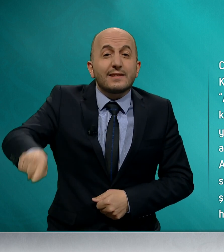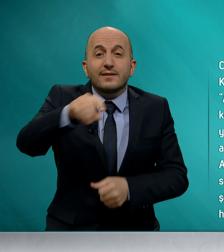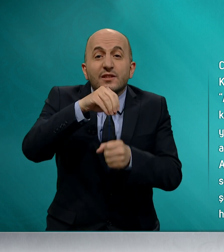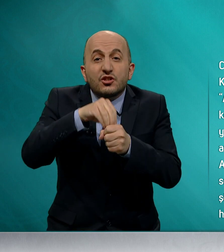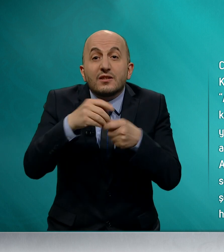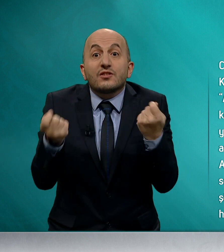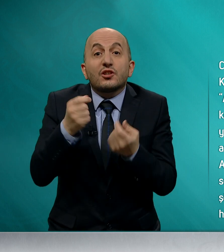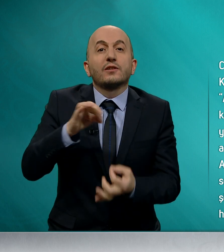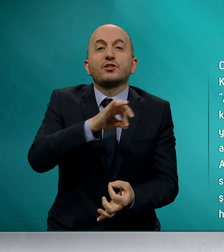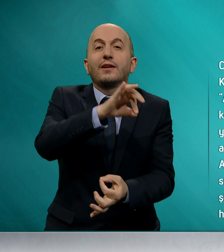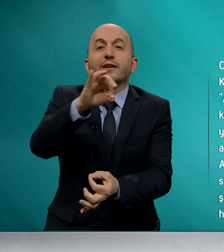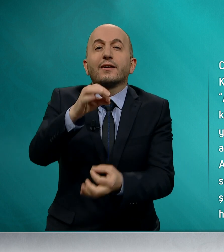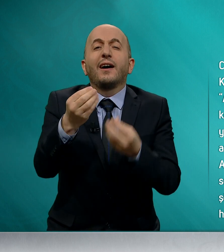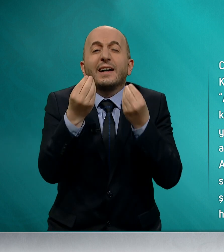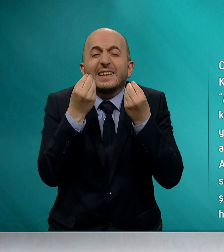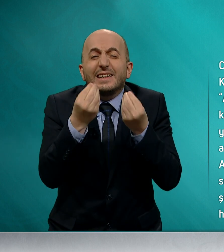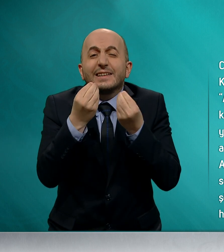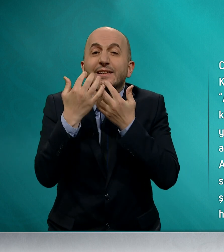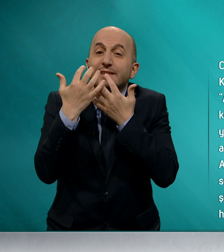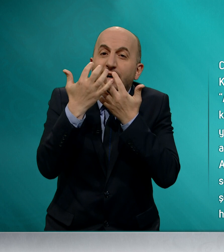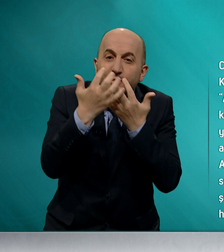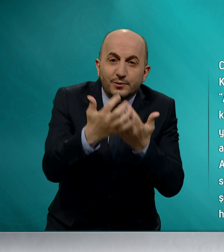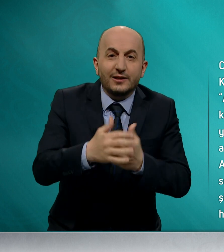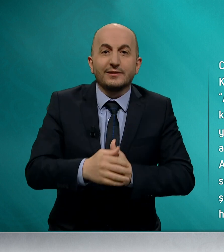sizin için çalışanlara iyi davranın.